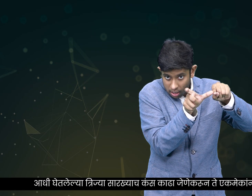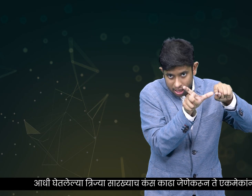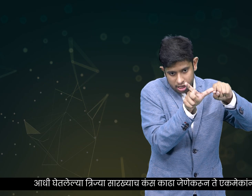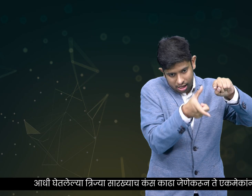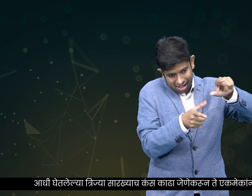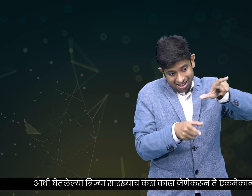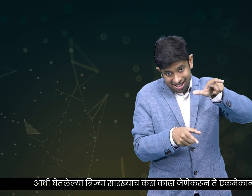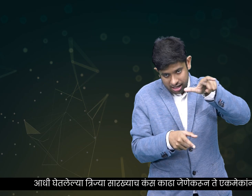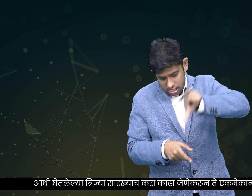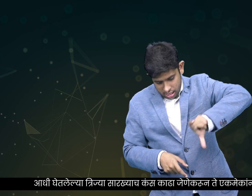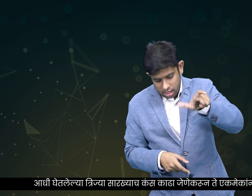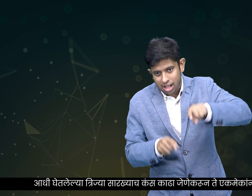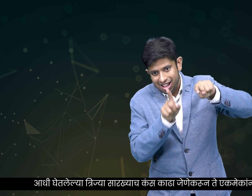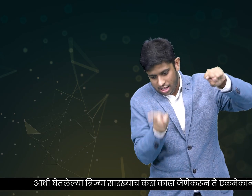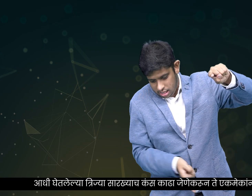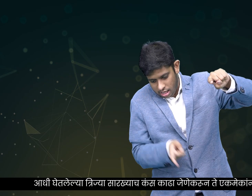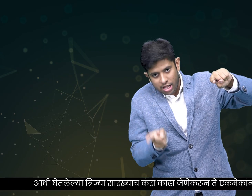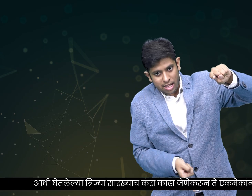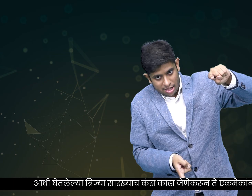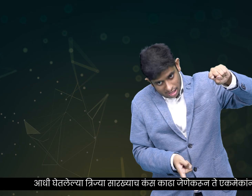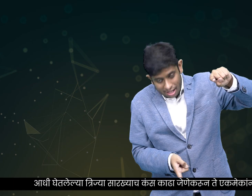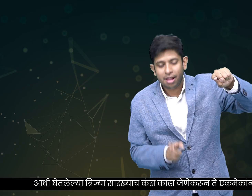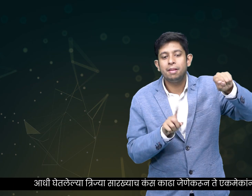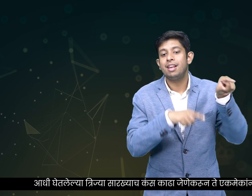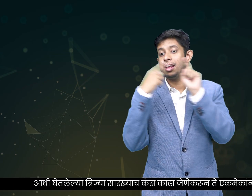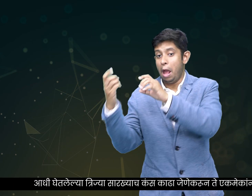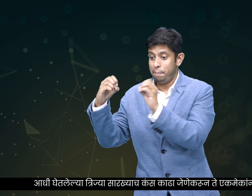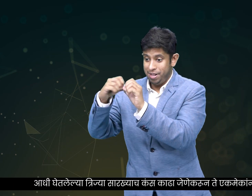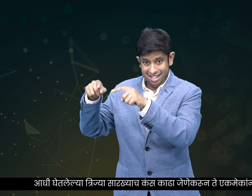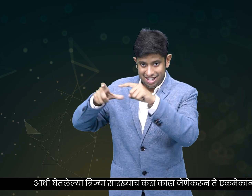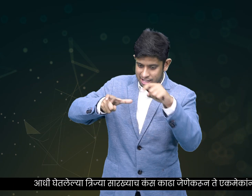आधी घेतलेल्या त्रिज्या सारख्याच कंस काढा जेणेकरून ते एकमेकांना छेदतील.